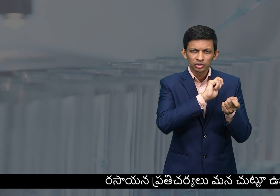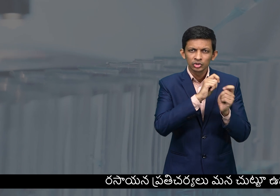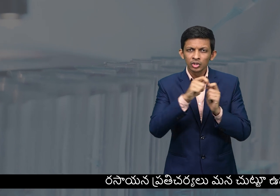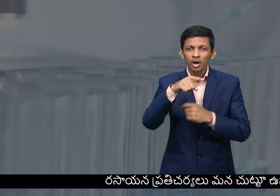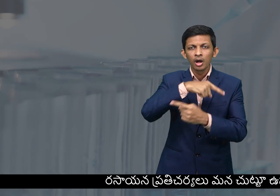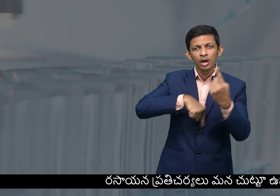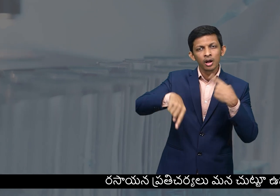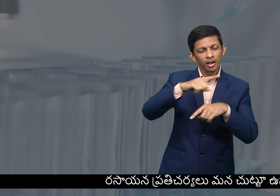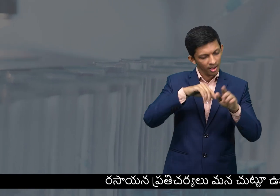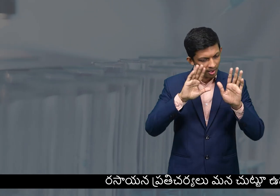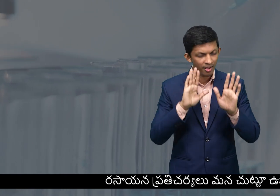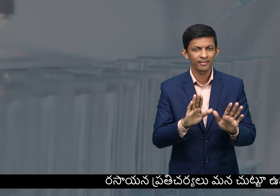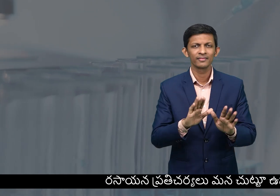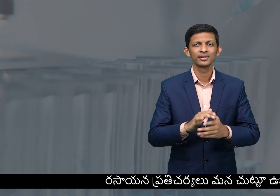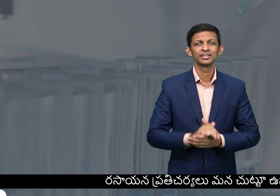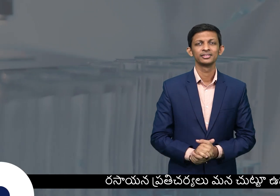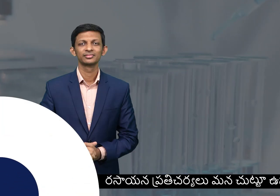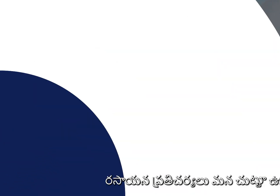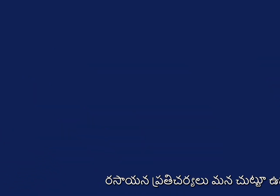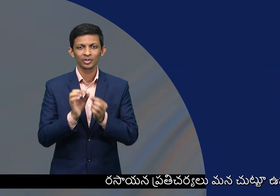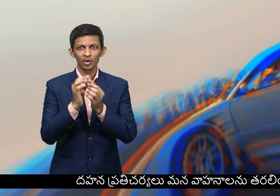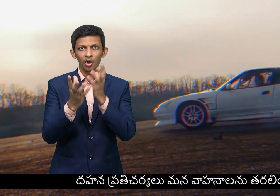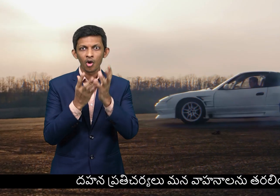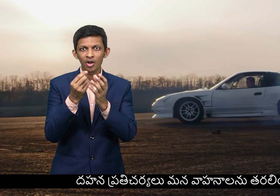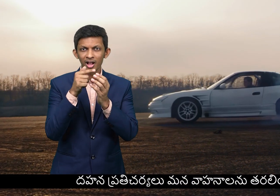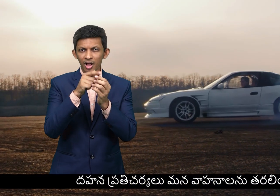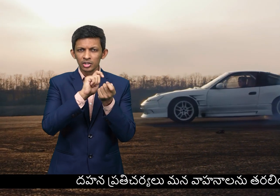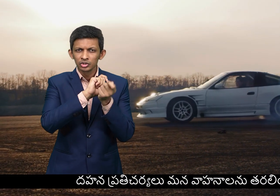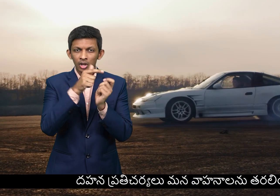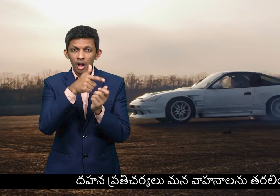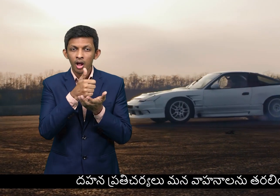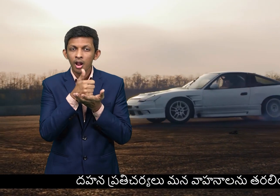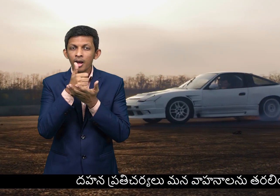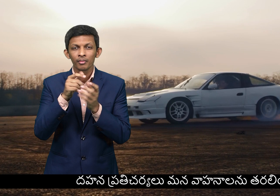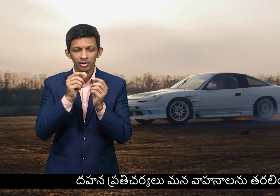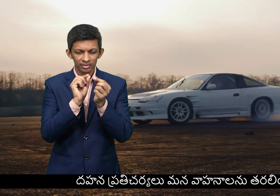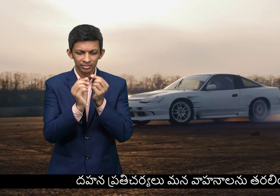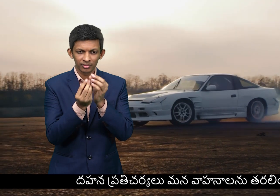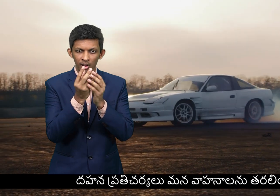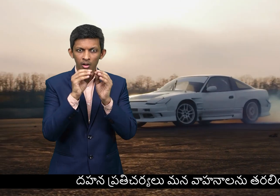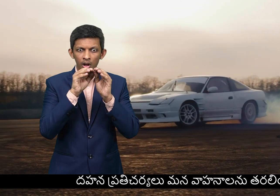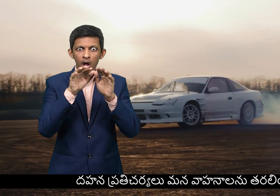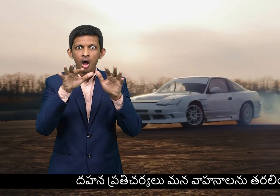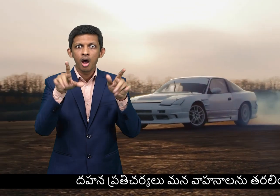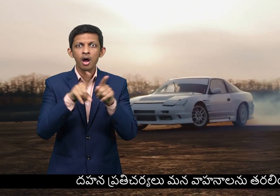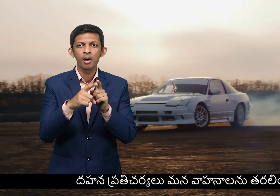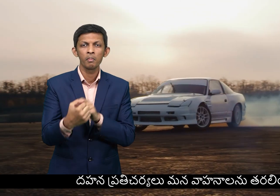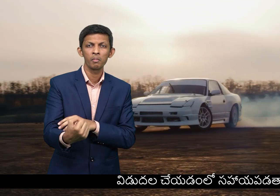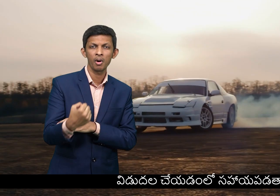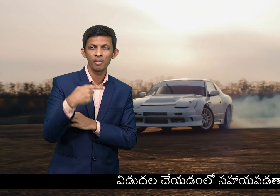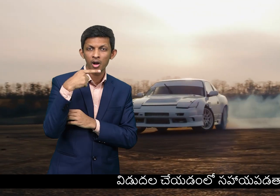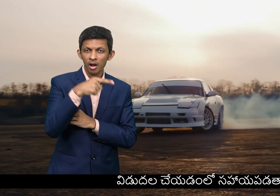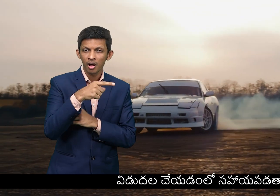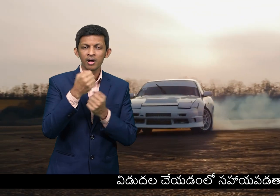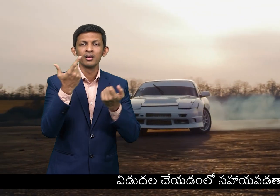రసాయన ప్రతిచర్యలు మన చుట్టూ ఉన్నాయి. దహన ప్రతిచర్యలు మన వాహనాలను తరలించడానికి శక్తిని